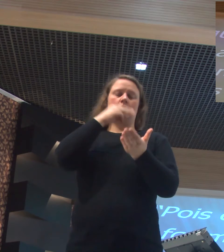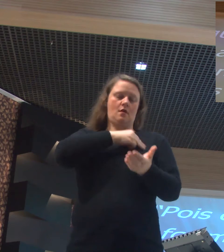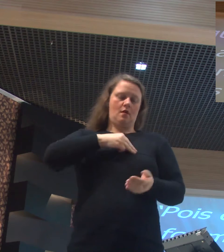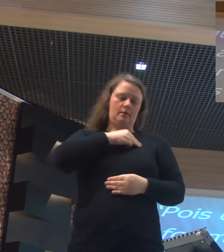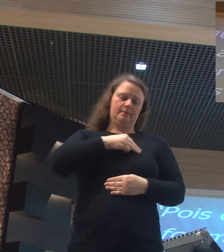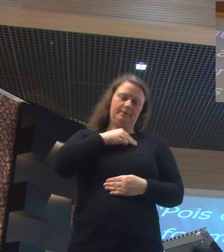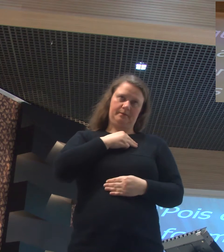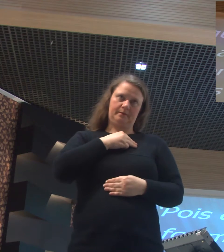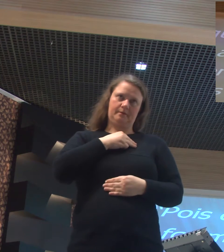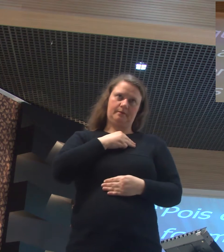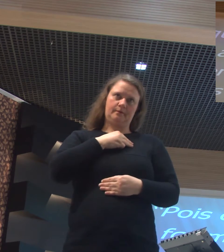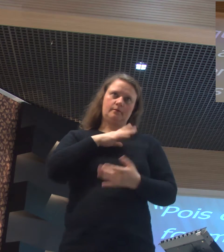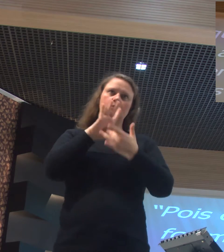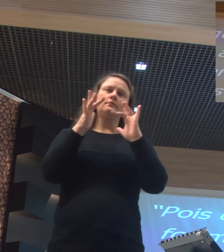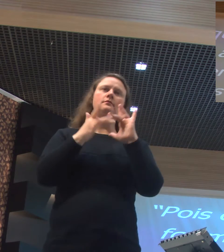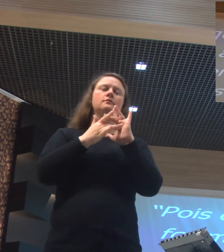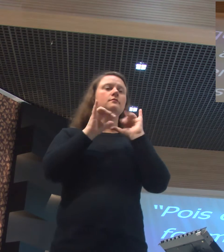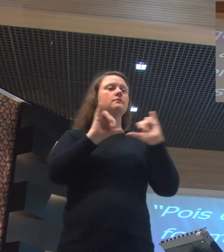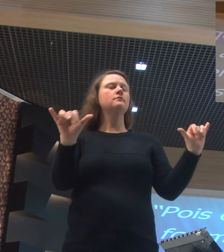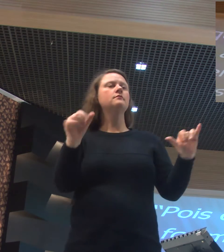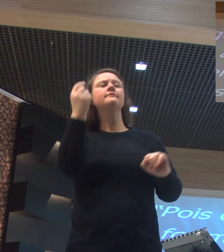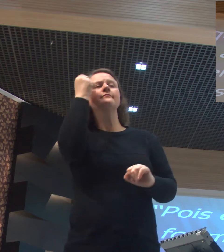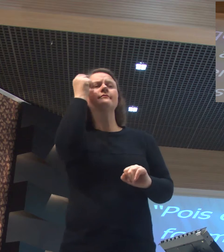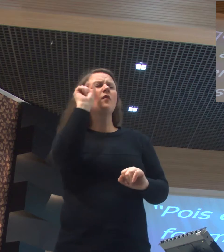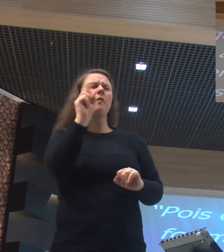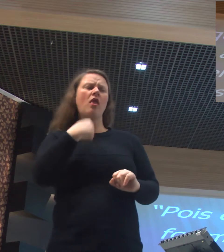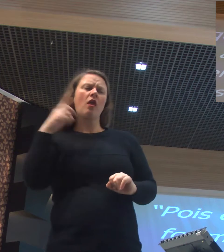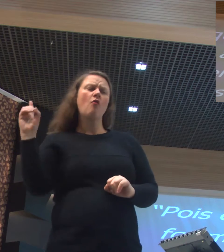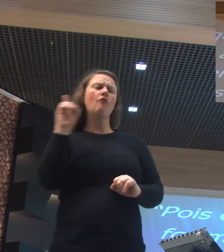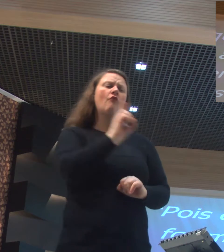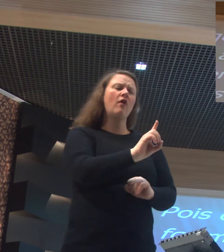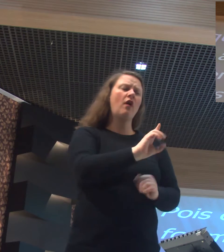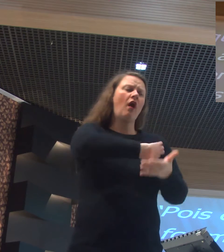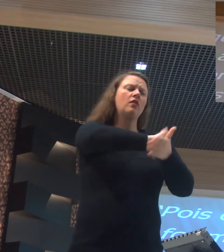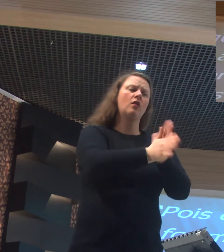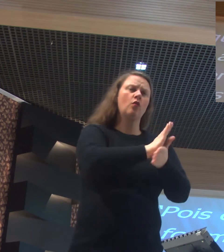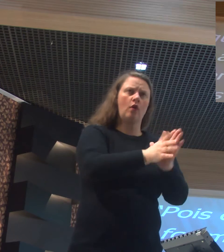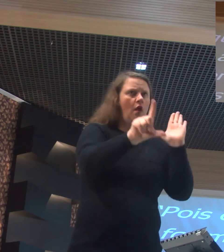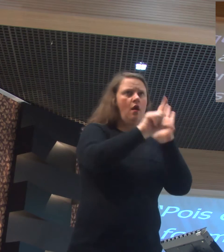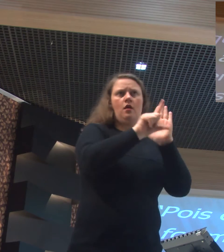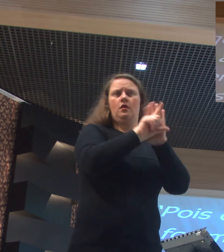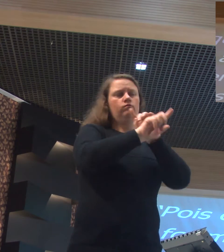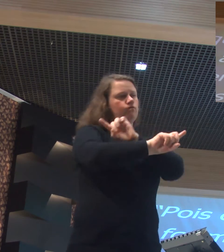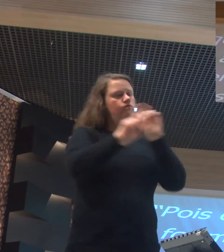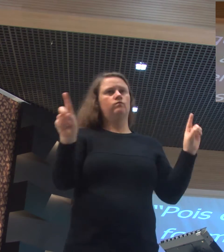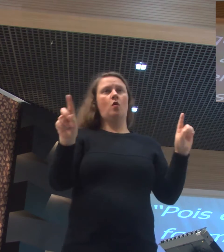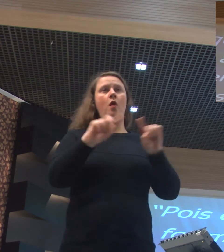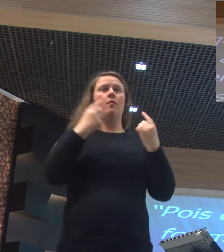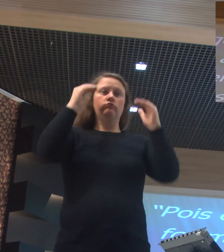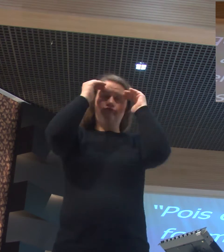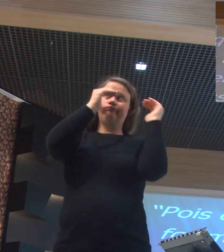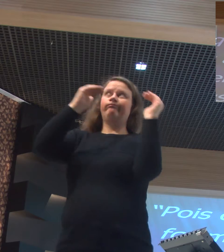Mateus. Jesus falando assim: não pensem que vim abolir a lei ou os profetas. Não vim abolir,